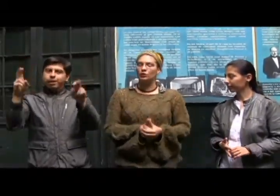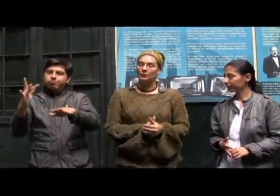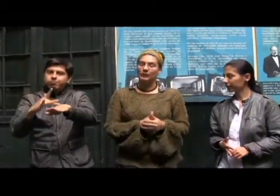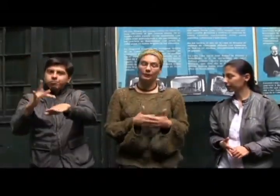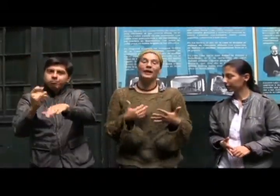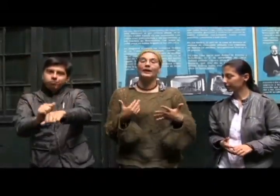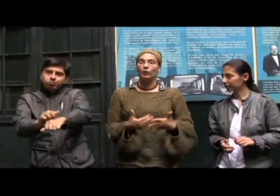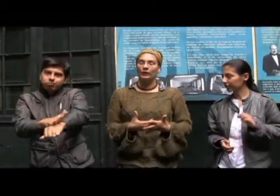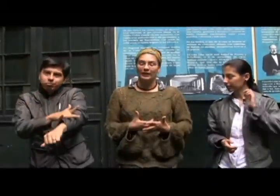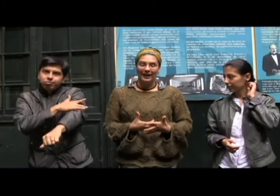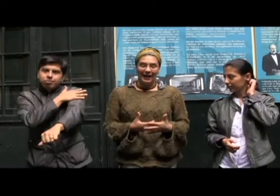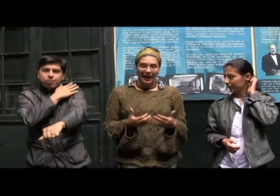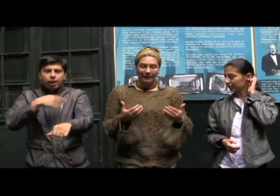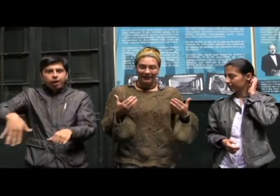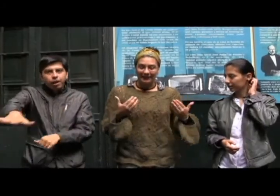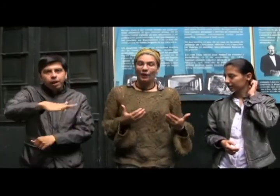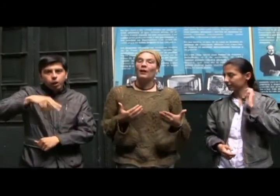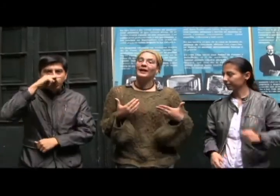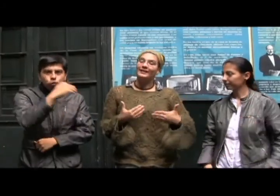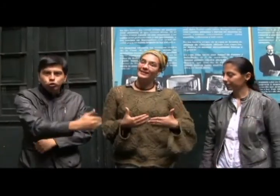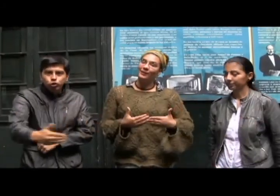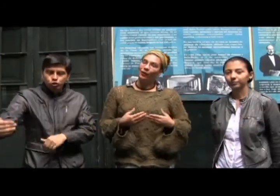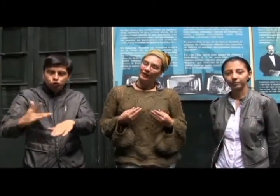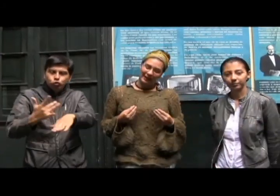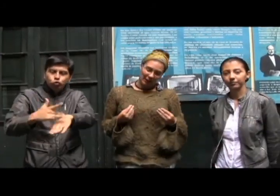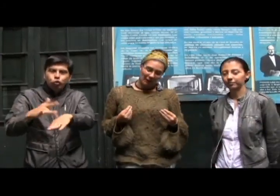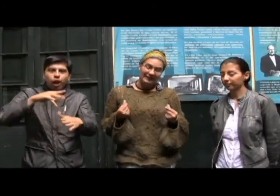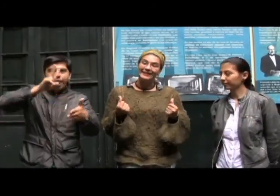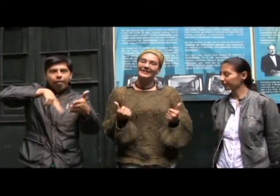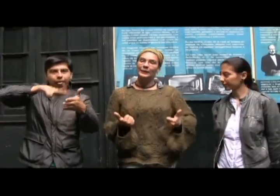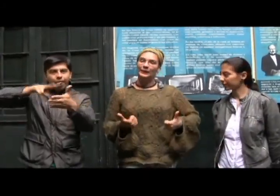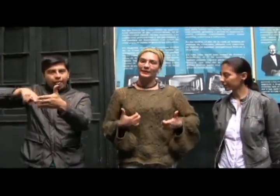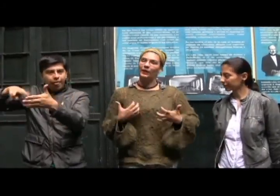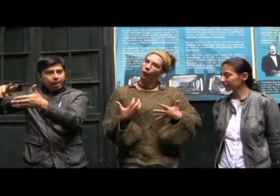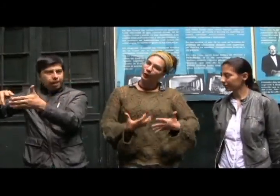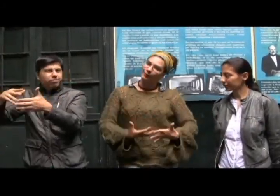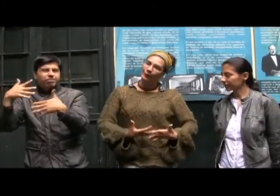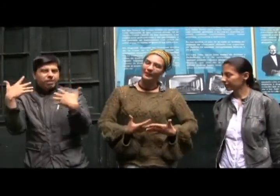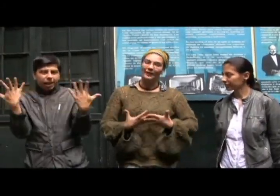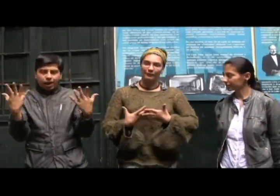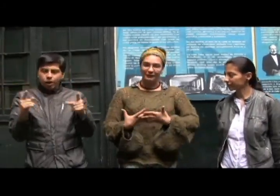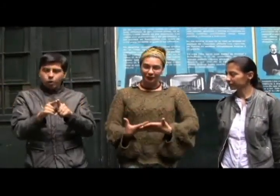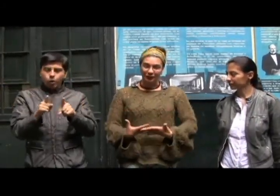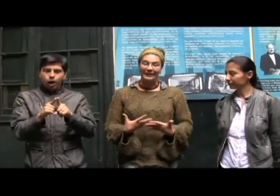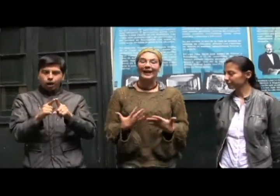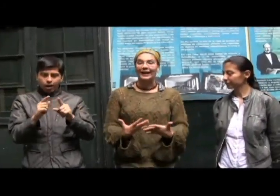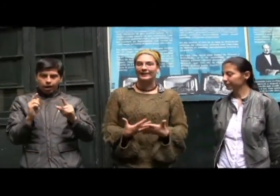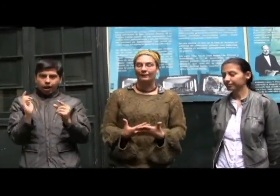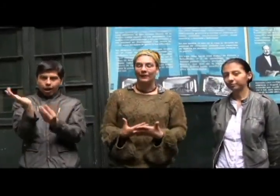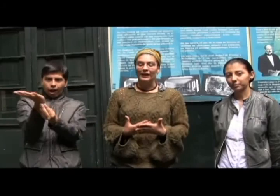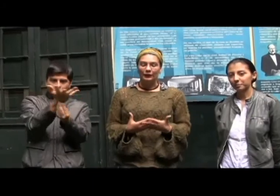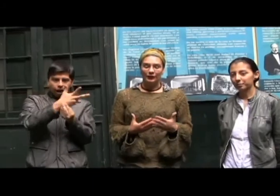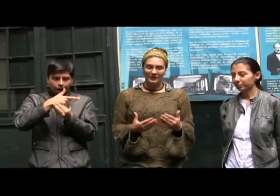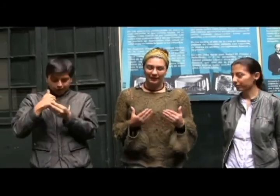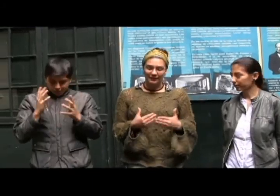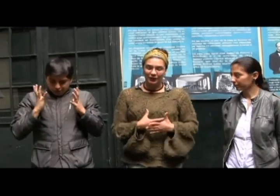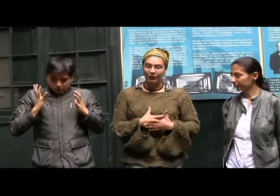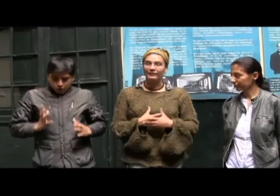gusto por la lectura, a partir del lenguaje artístico y del lenguaje sensible, del cuerpo, de la expresión, del arte. Entonces nuestra misión